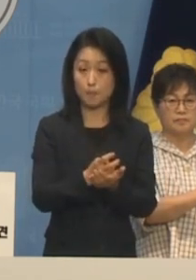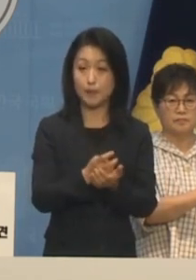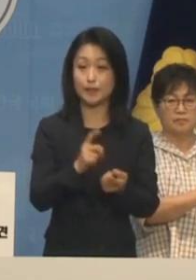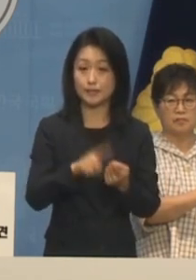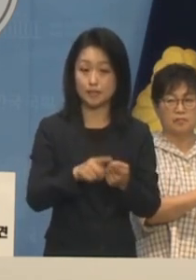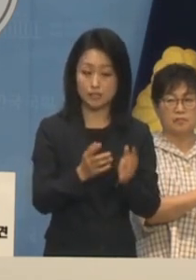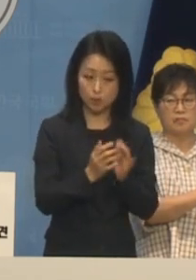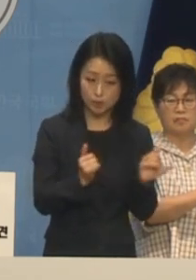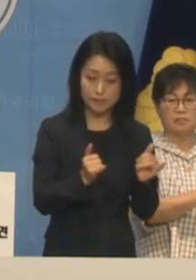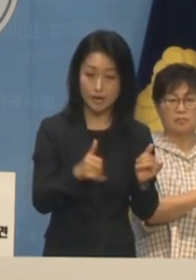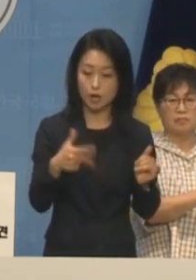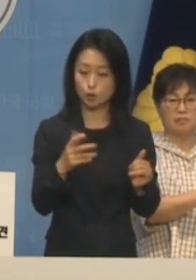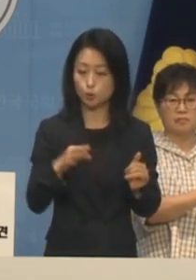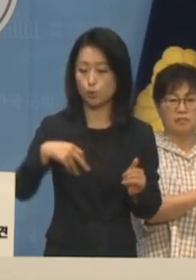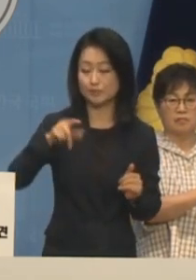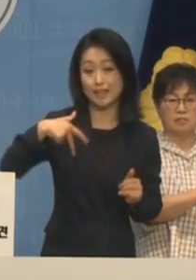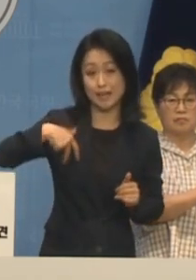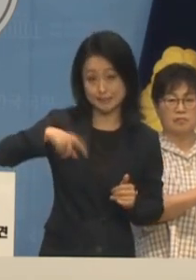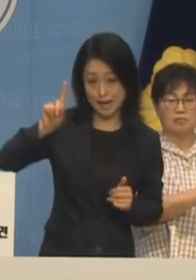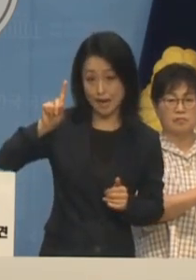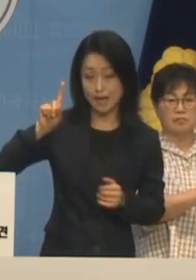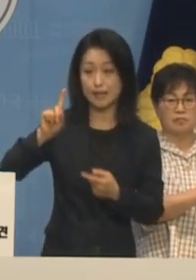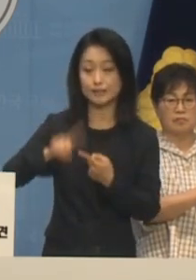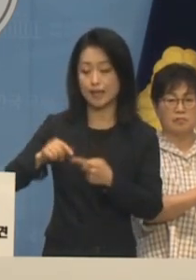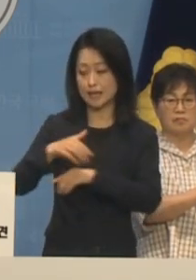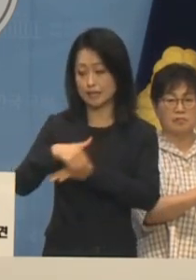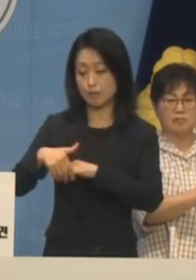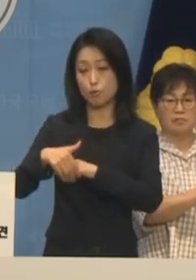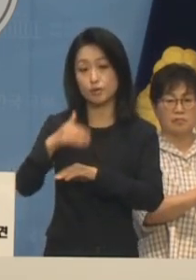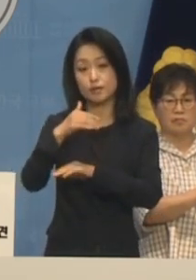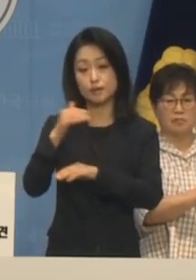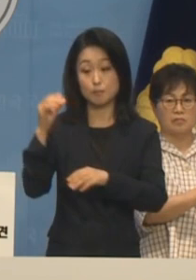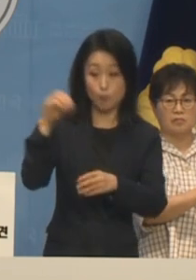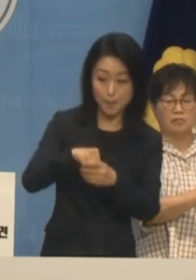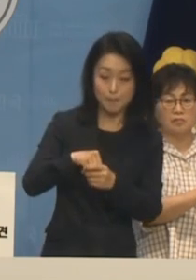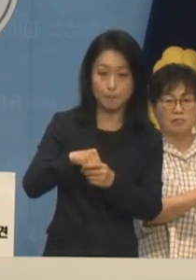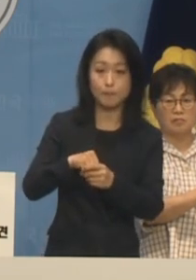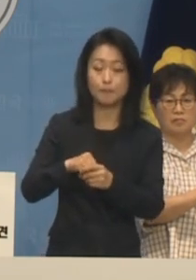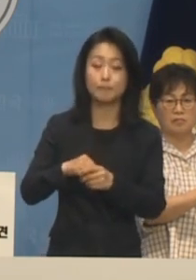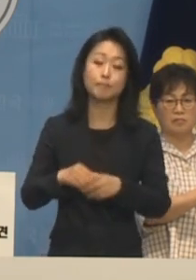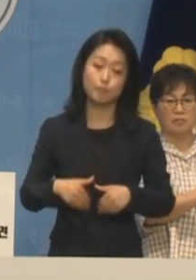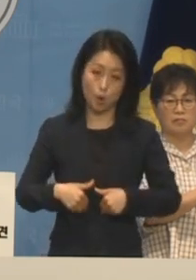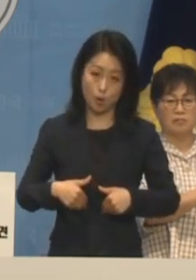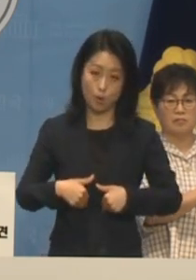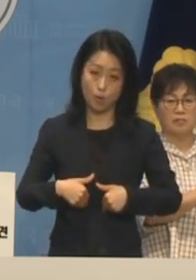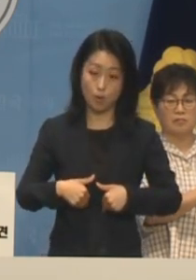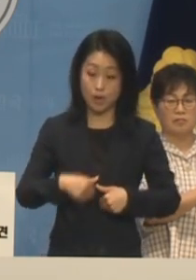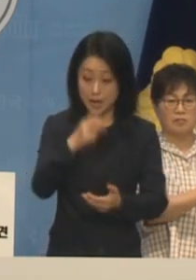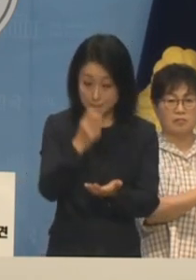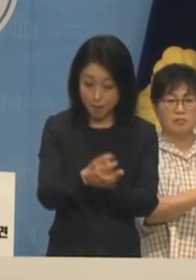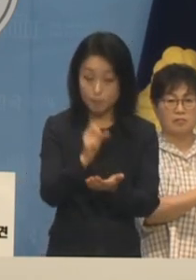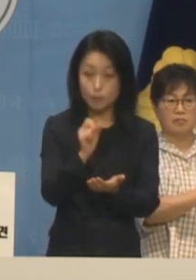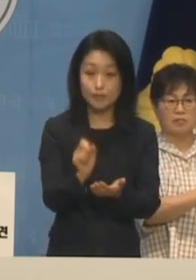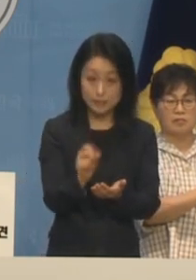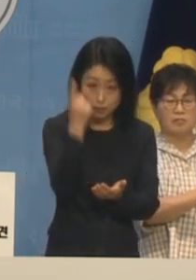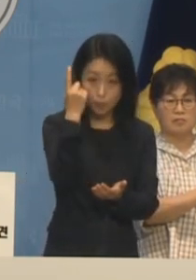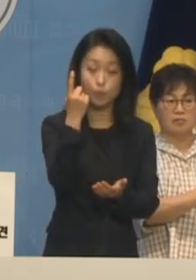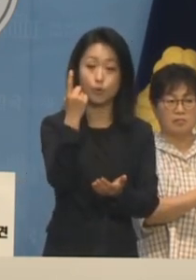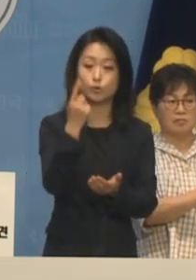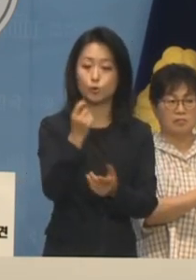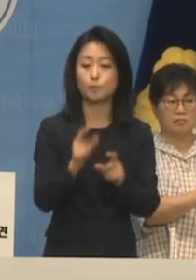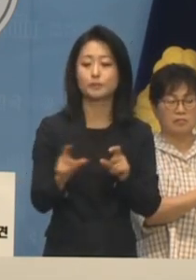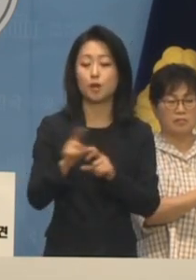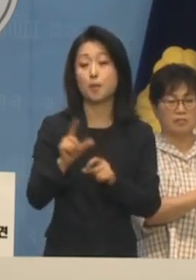아니라 종사자를 위한 조항이 기본 계획에 들어간 것을 반갑게 생각합니다. 이 법이 마중물이 되어서 좀